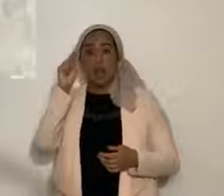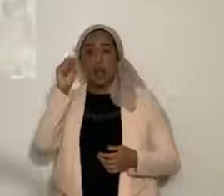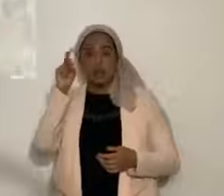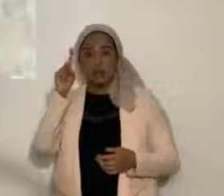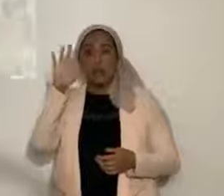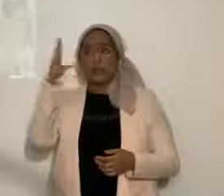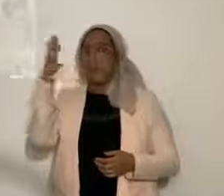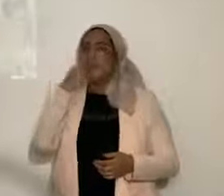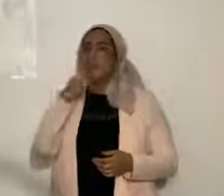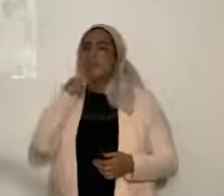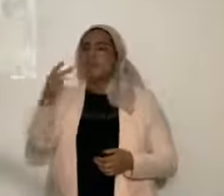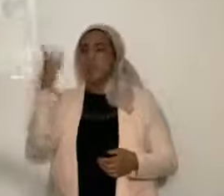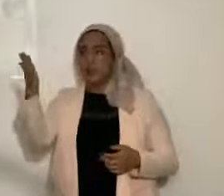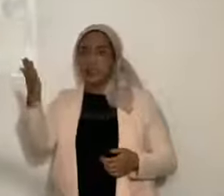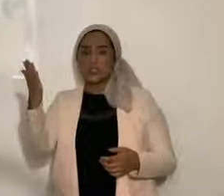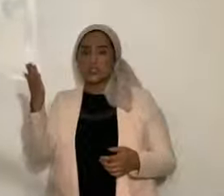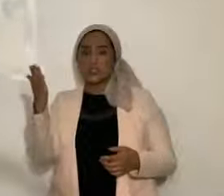voz